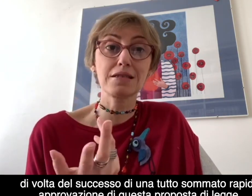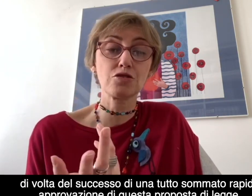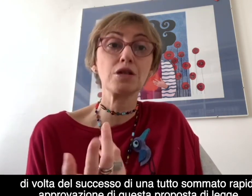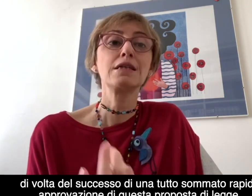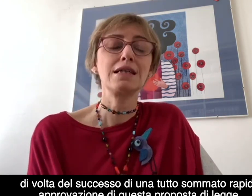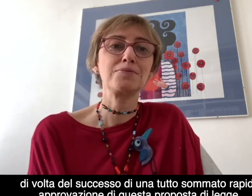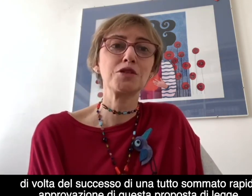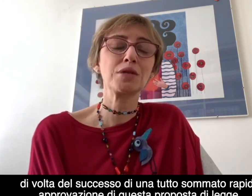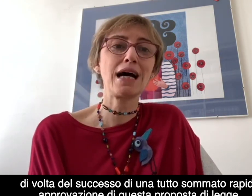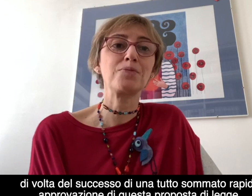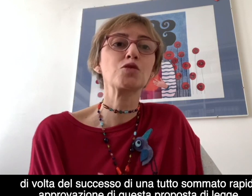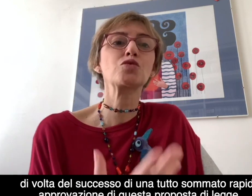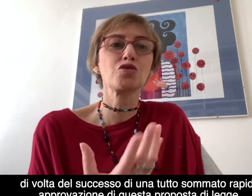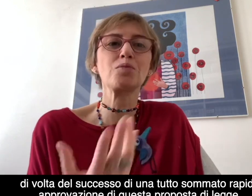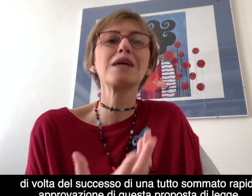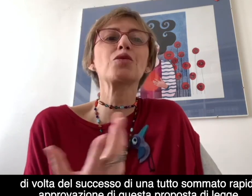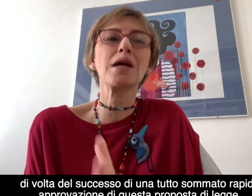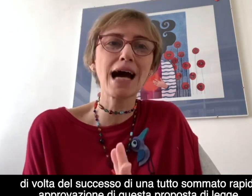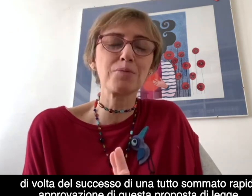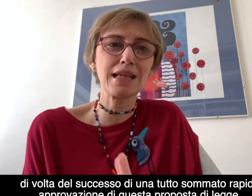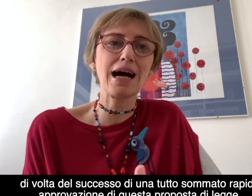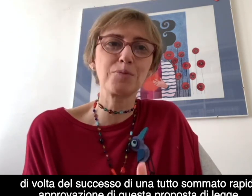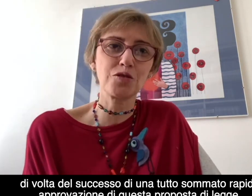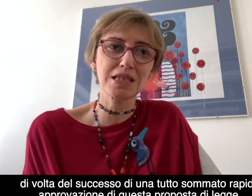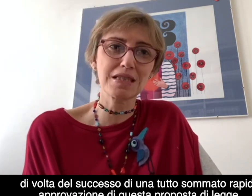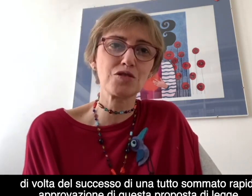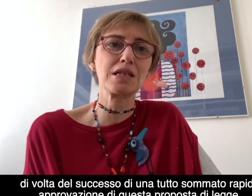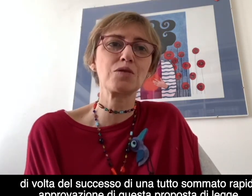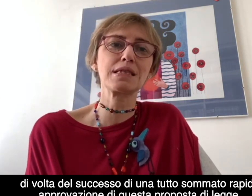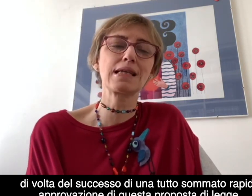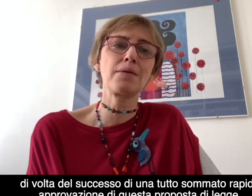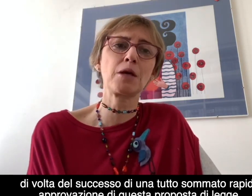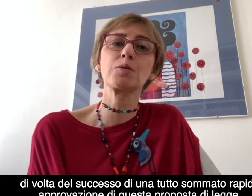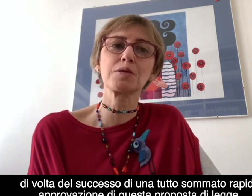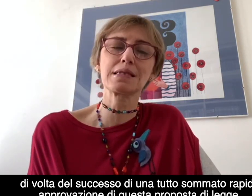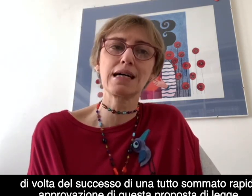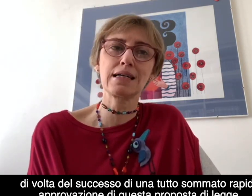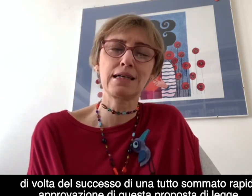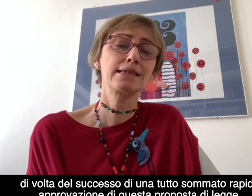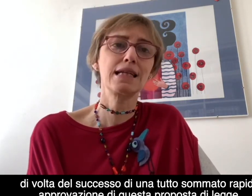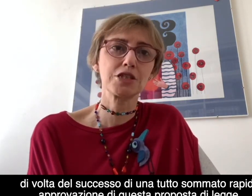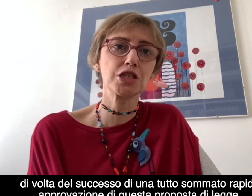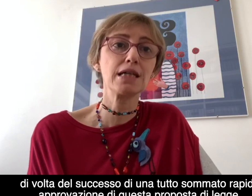di una tutto sommato rapida approvazione di questa proposta di legge